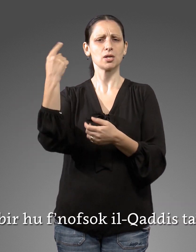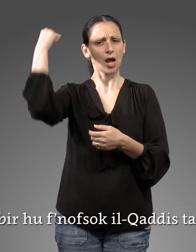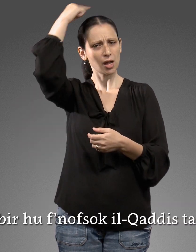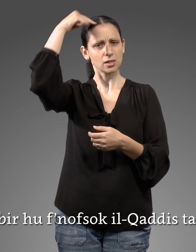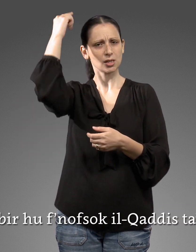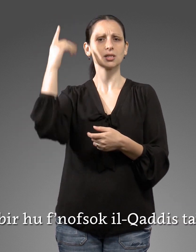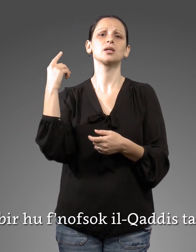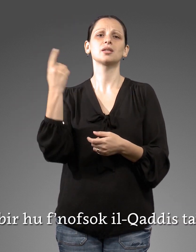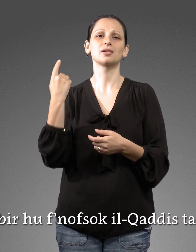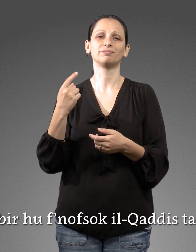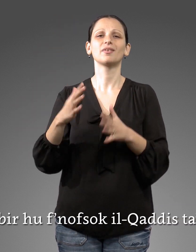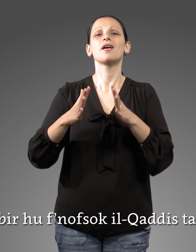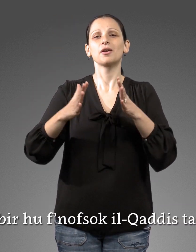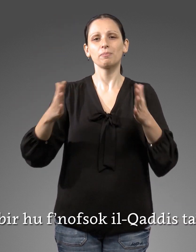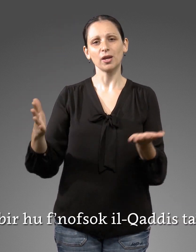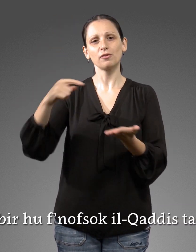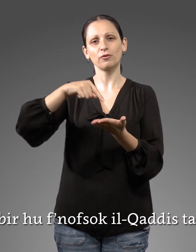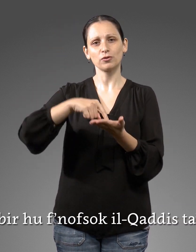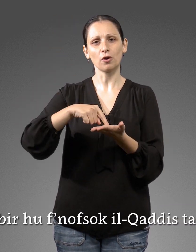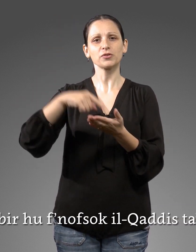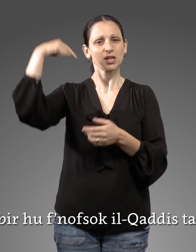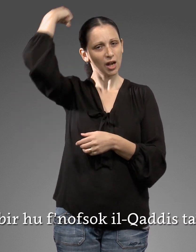Gbijru f-nofsok il-qaddista Izrael